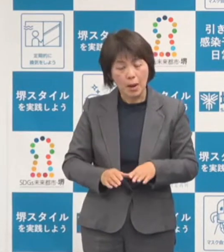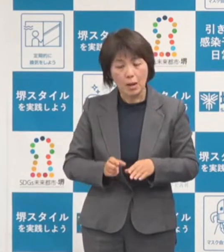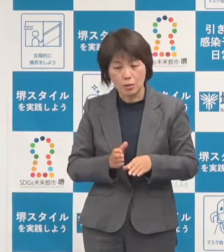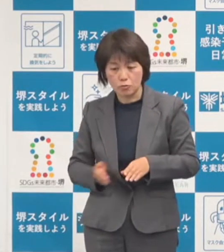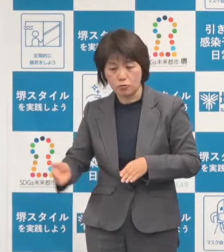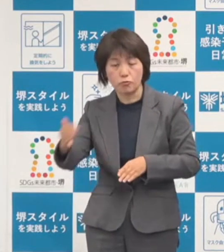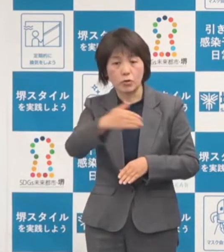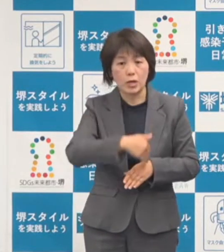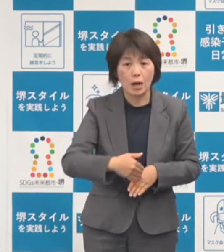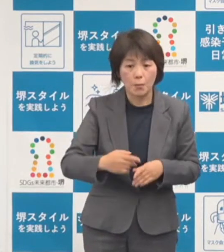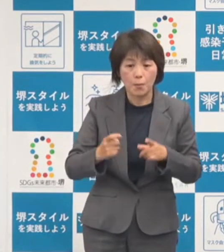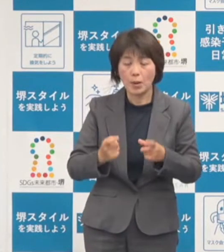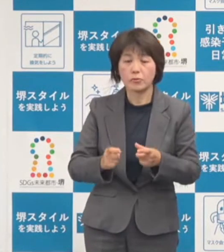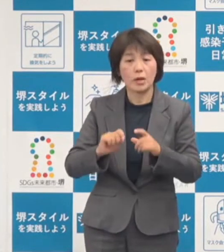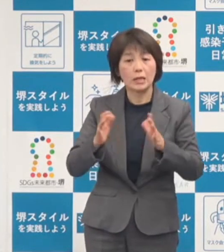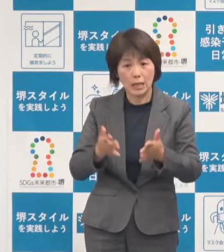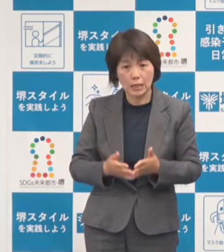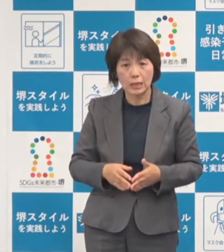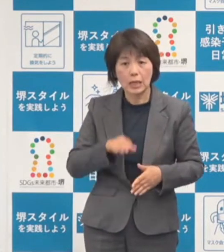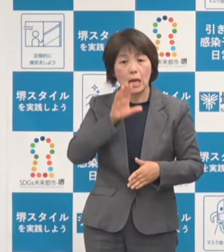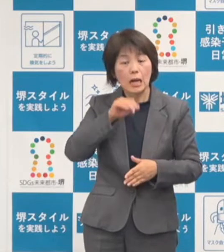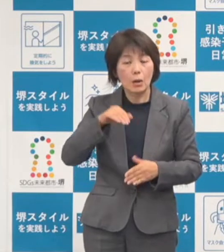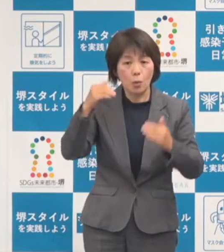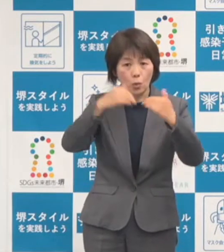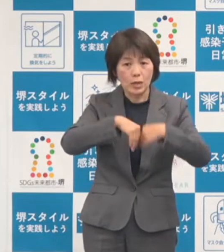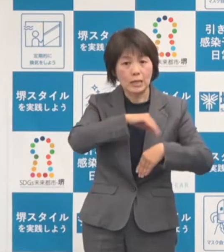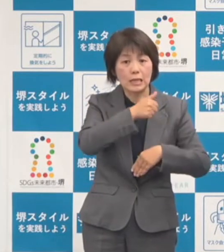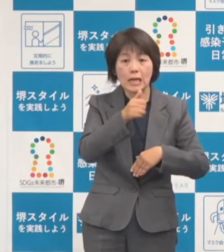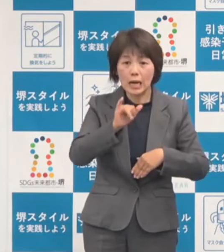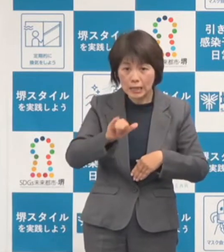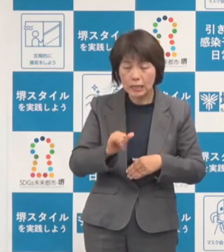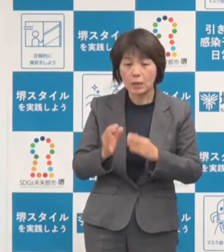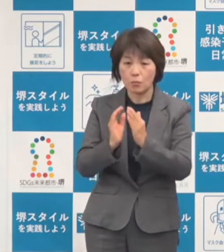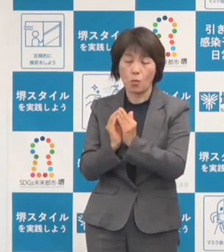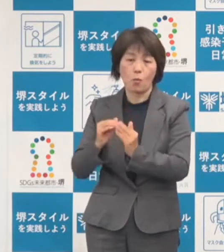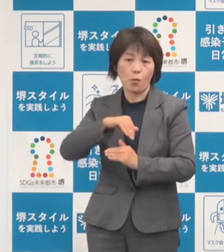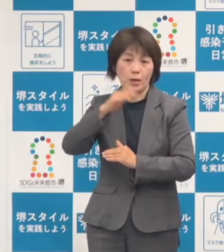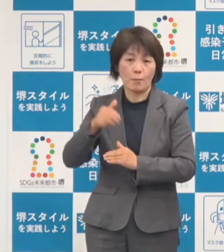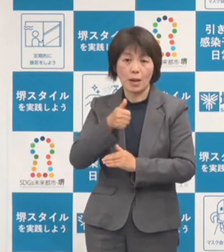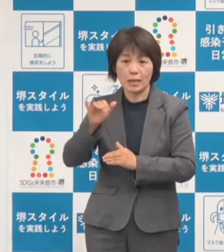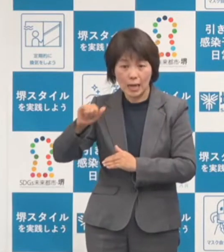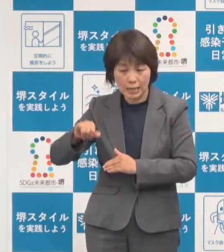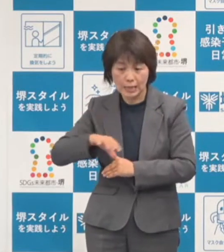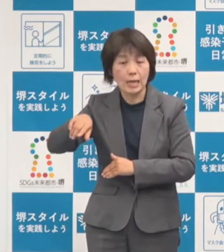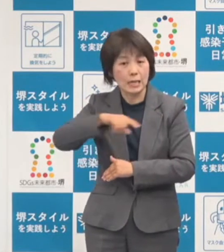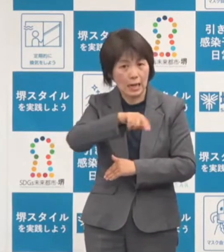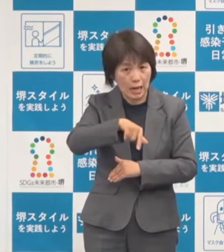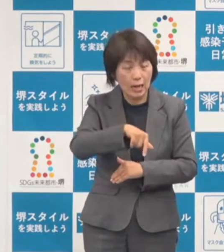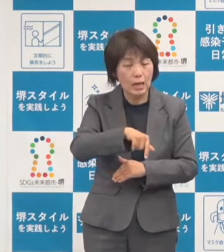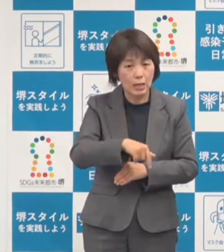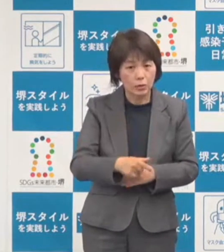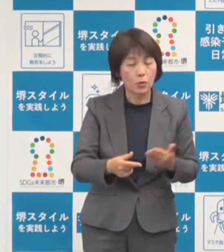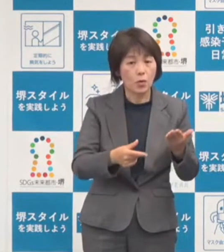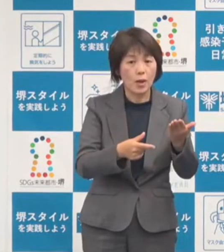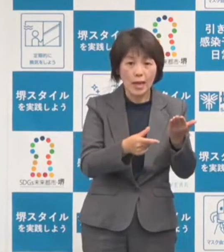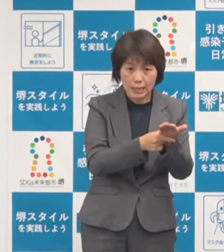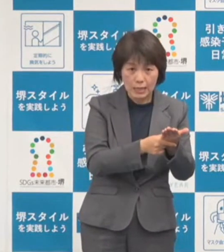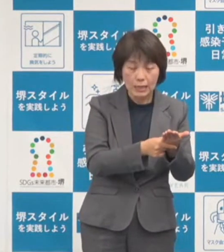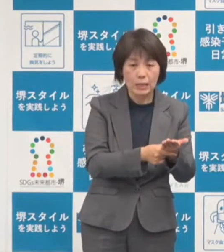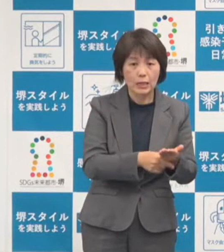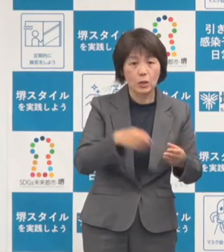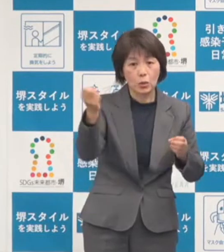谷台および桃山台のエリア、そして仙北高速鉄道の3つの駅、光明池、戸上